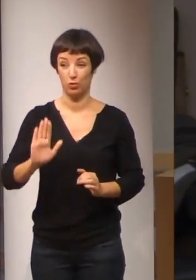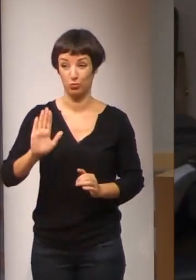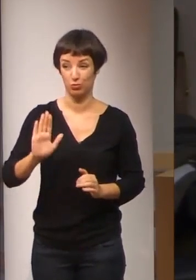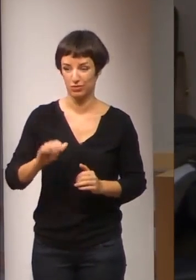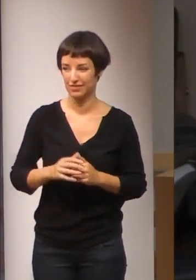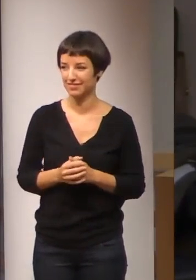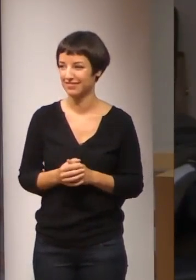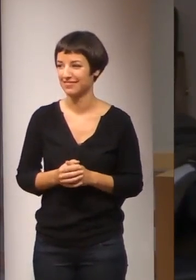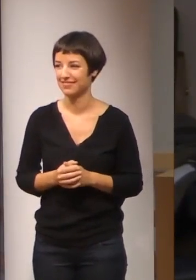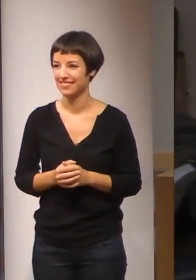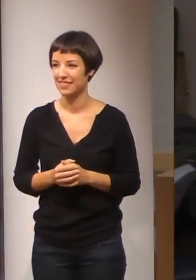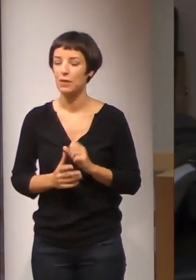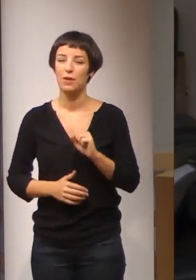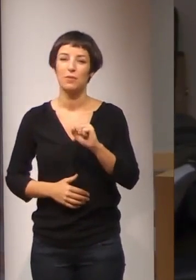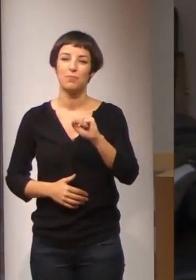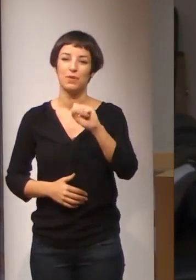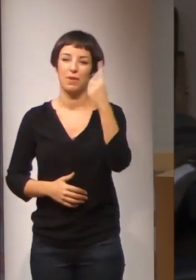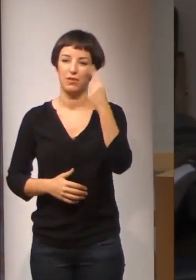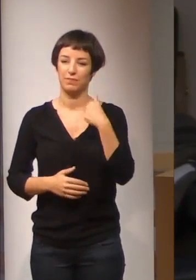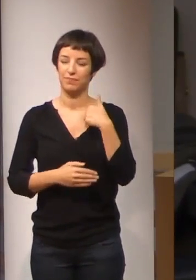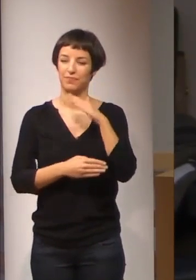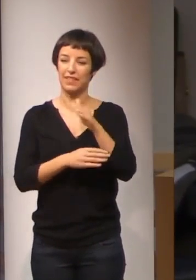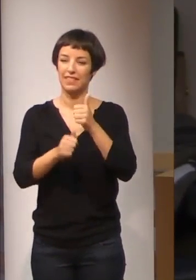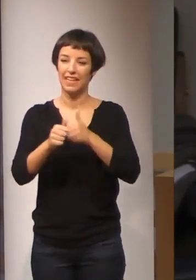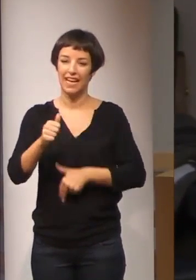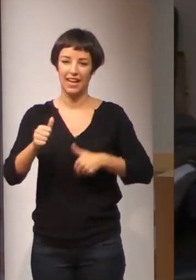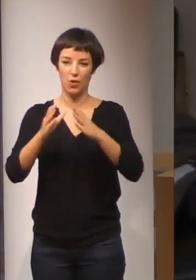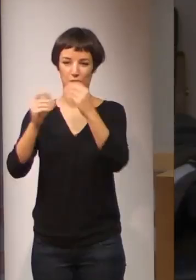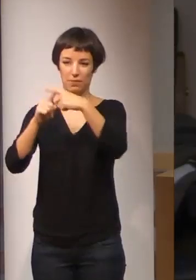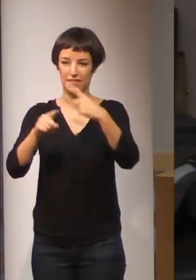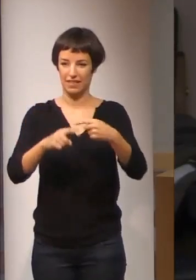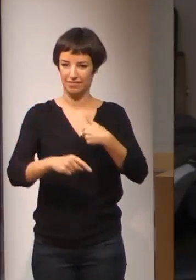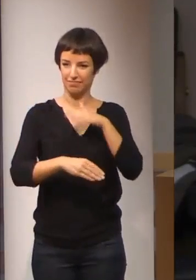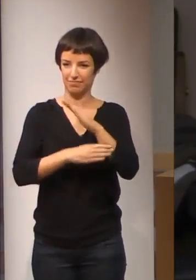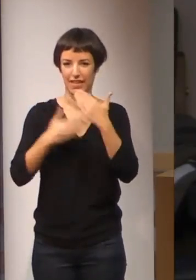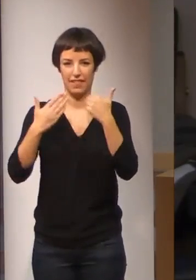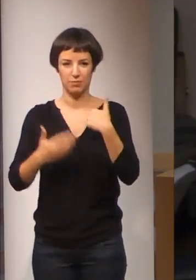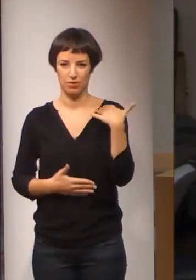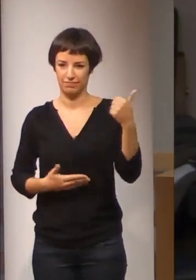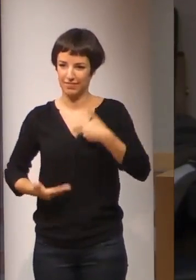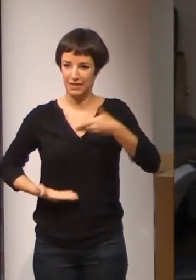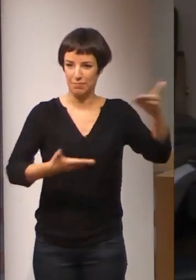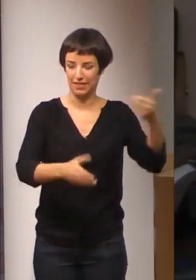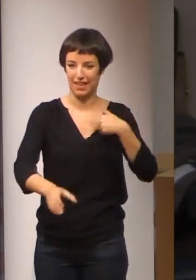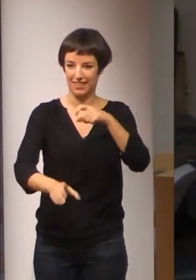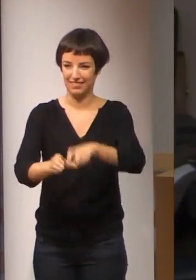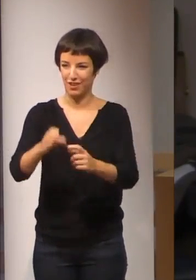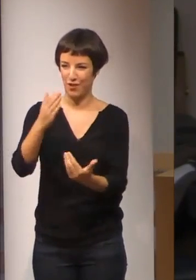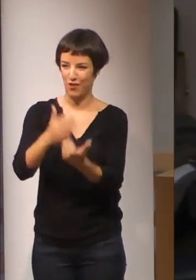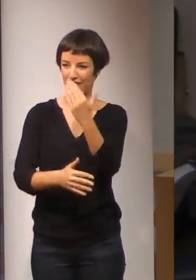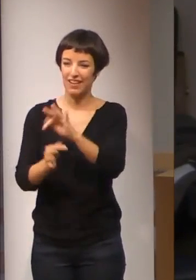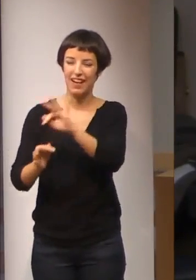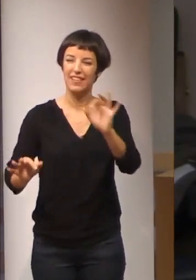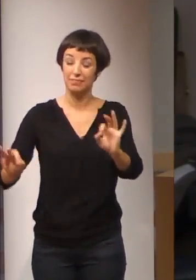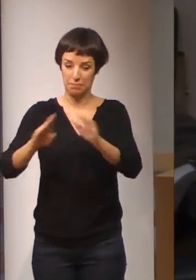En primer lugar, agradecer en nombre de la Secretaría General de Universidades que se nos haya invitado a estar en la jornada y en